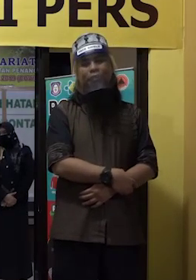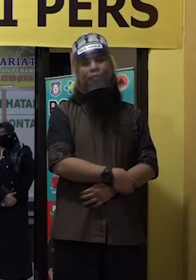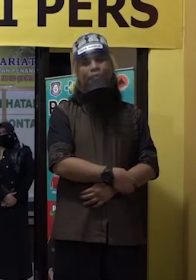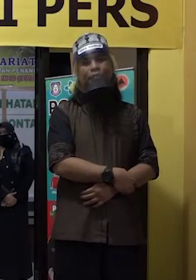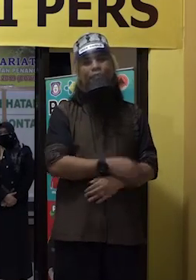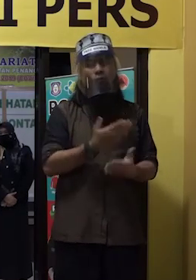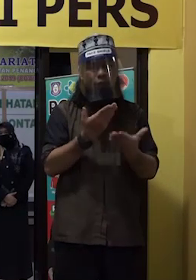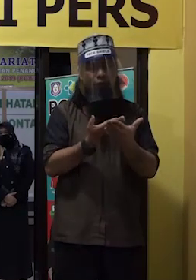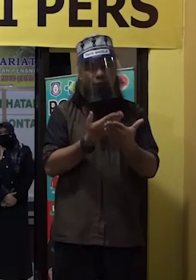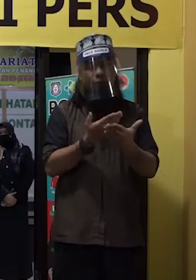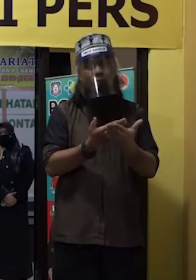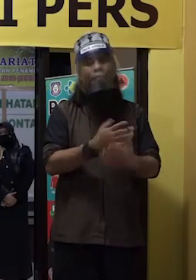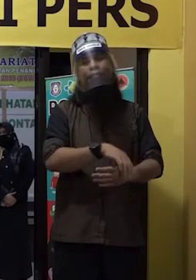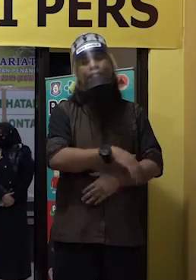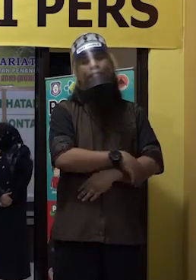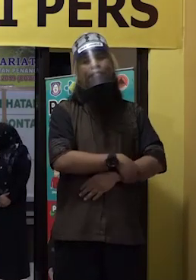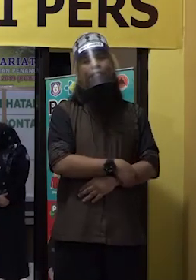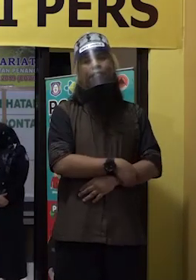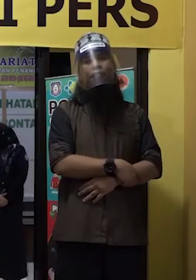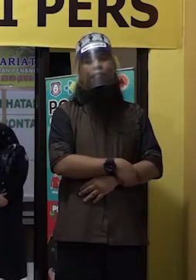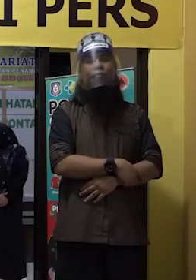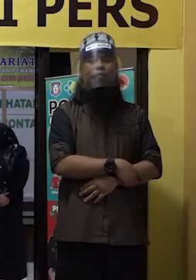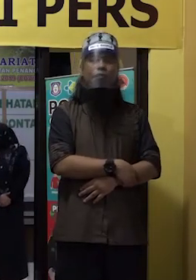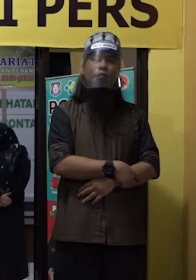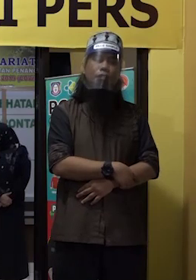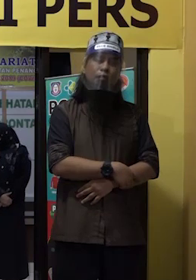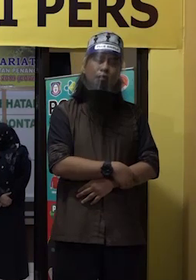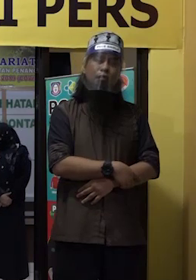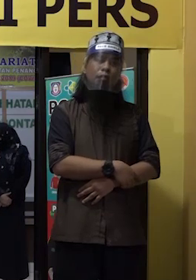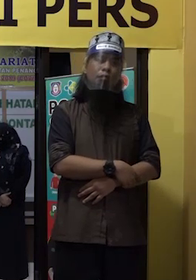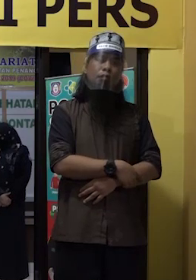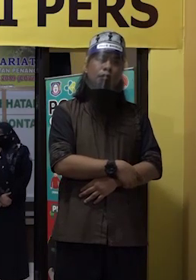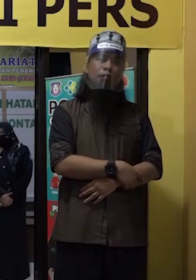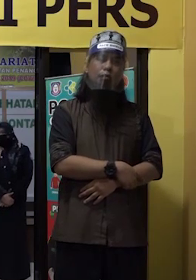Terima kasih banyak. Yang mungkin translator khusus untuk